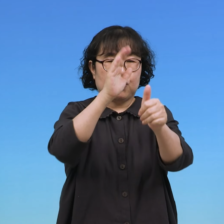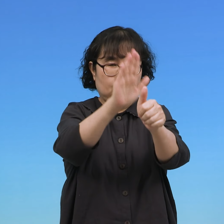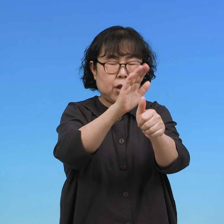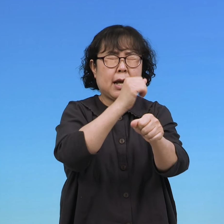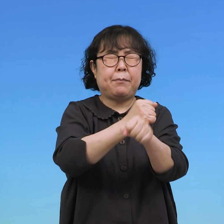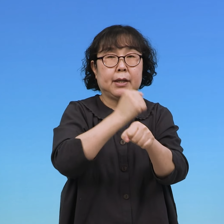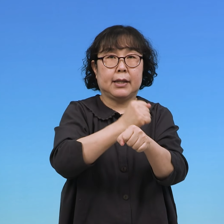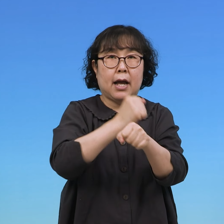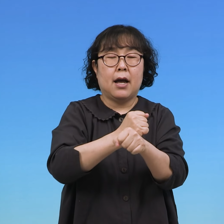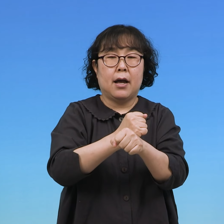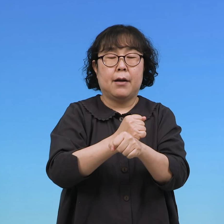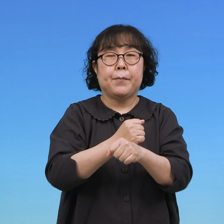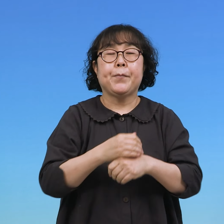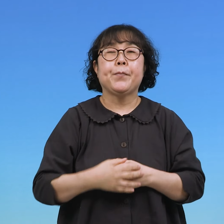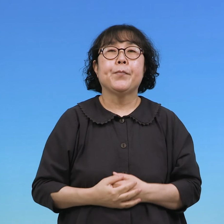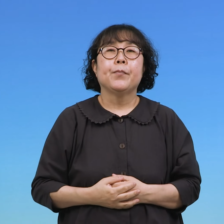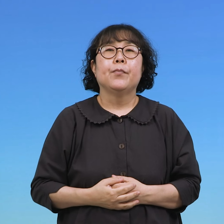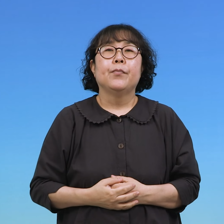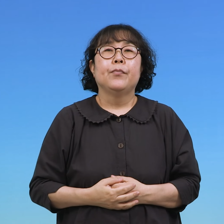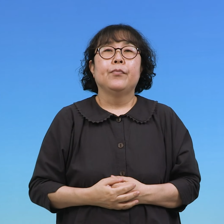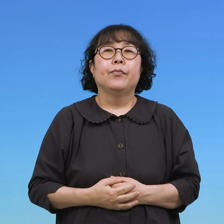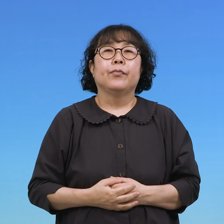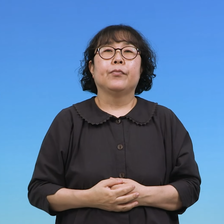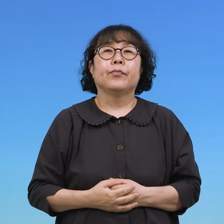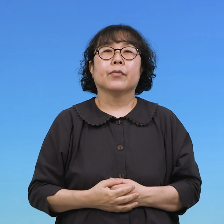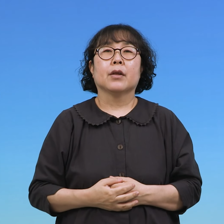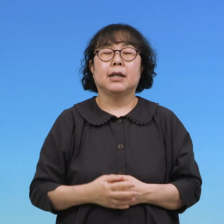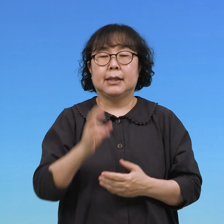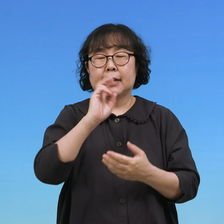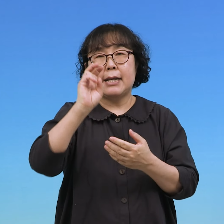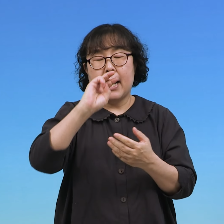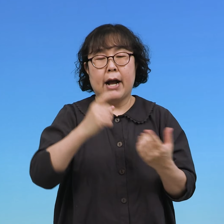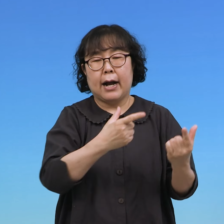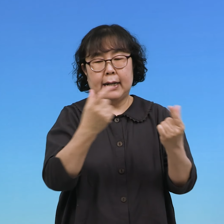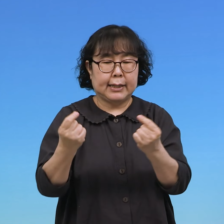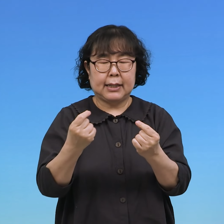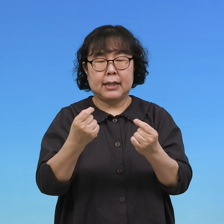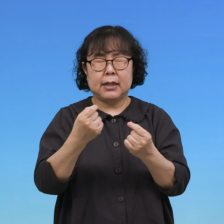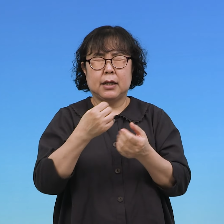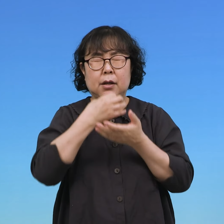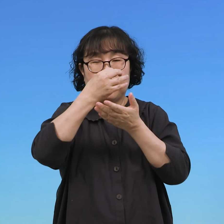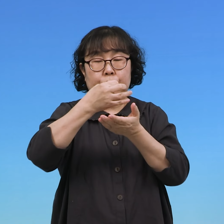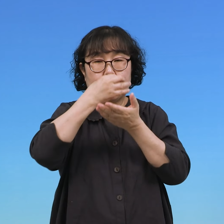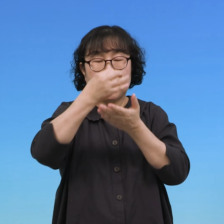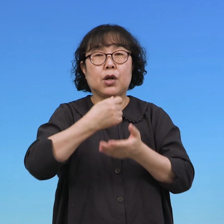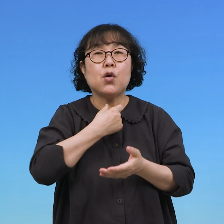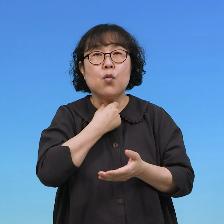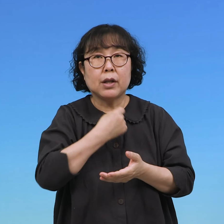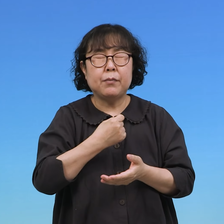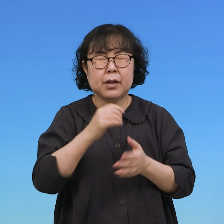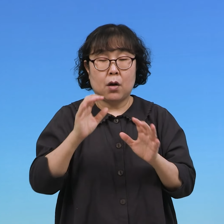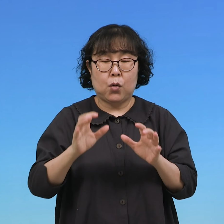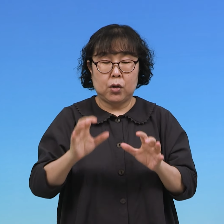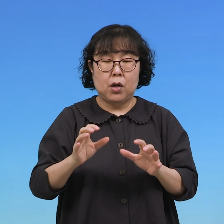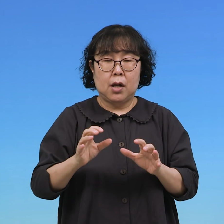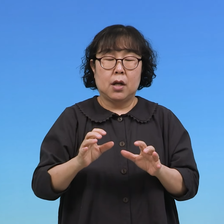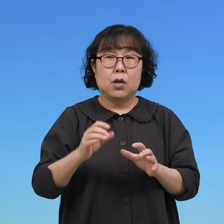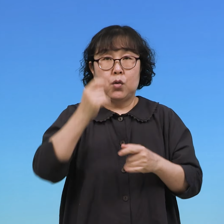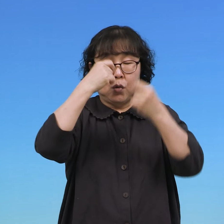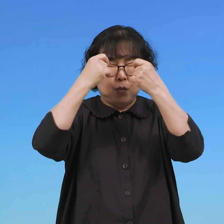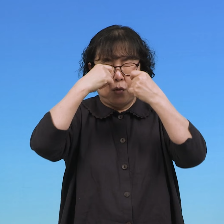축원합니다. 우리 찬양 같이 부를까요? 오늘 우리 오늘 눈물로 하늘의 씨앗을 심는다. 이